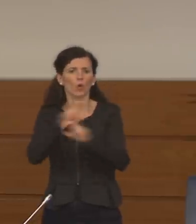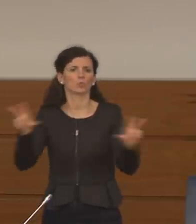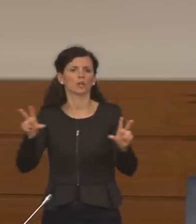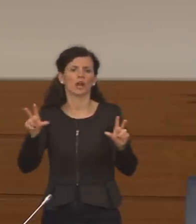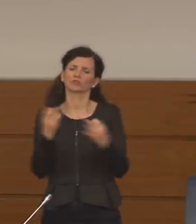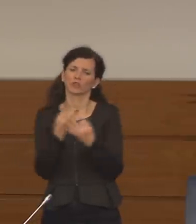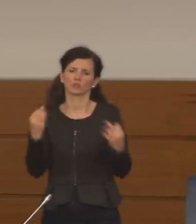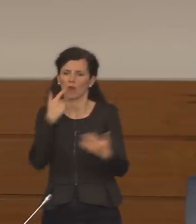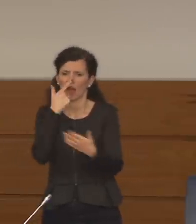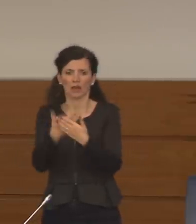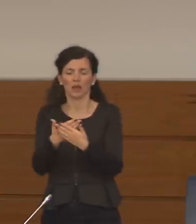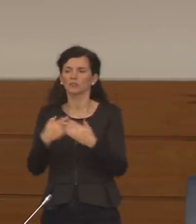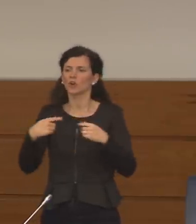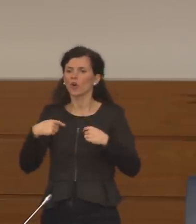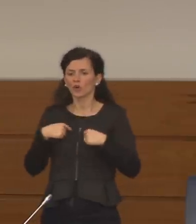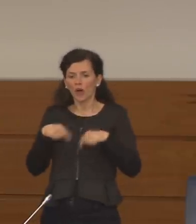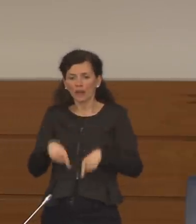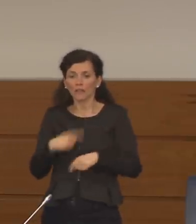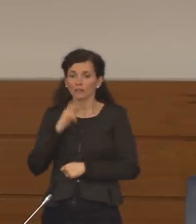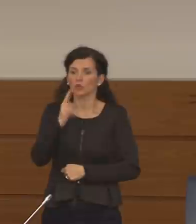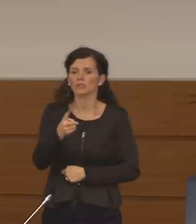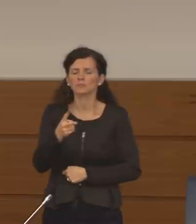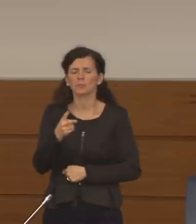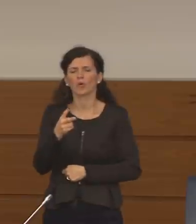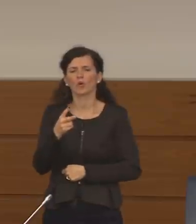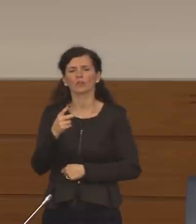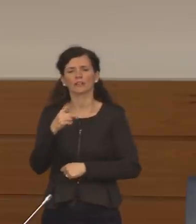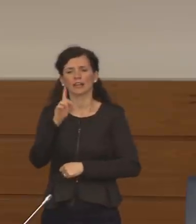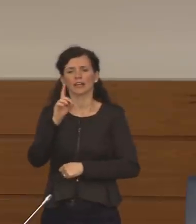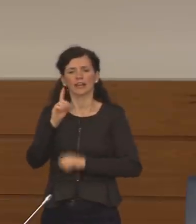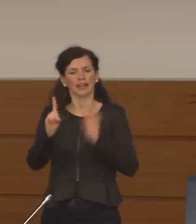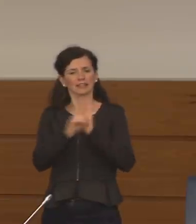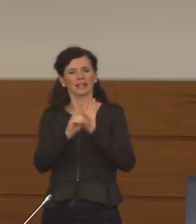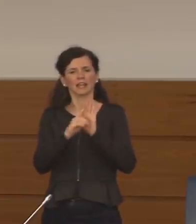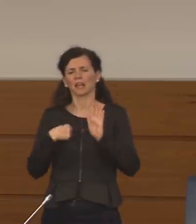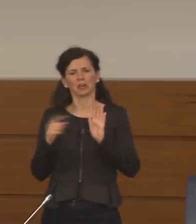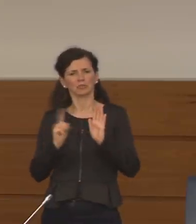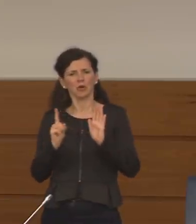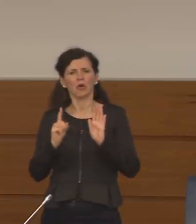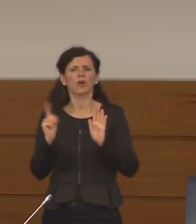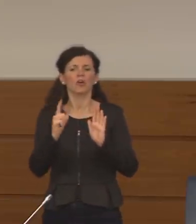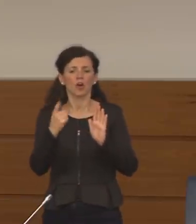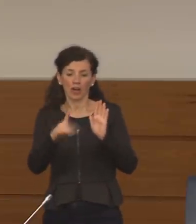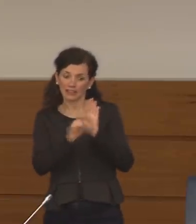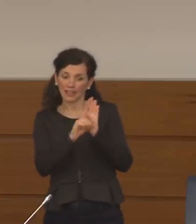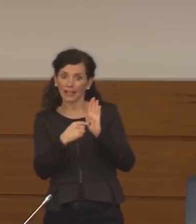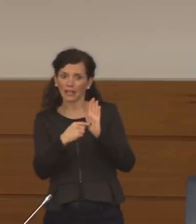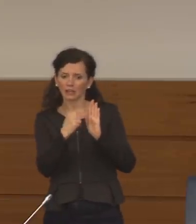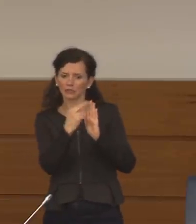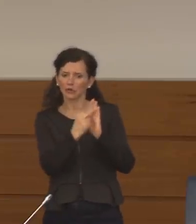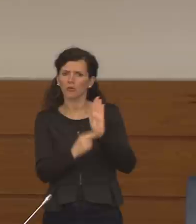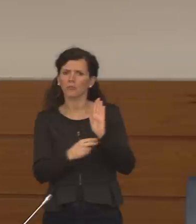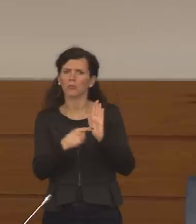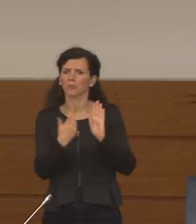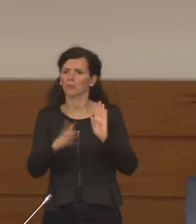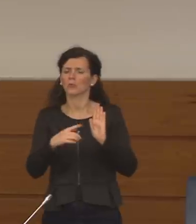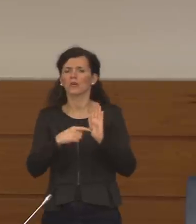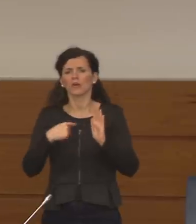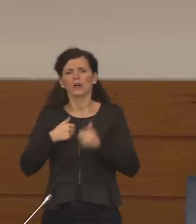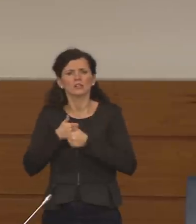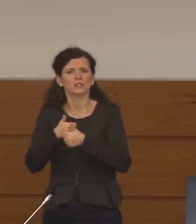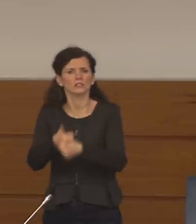non è che non voglio rispondere sul decreto ma quello che è scritto nel decreto è quello che noi stiamo applicando e il rispetto